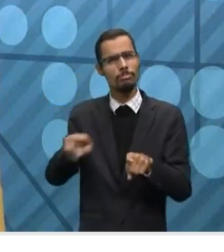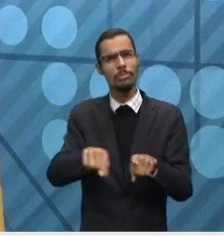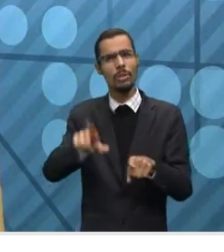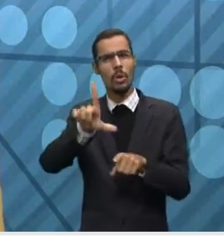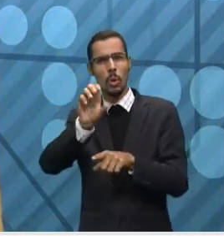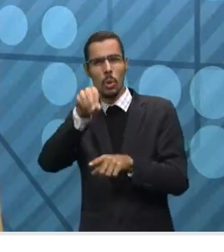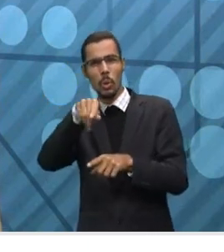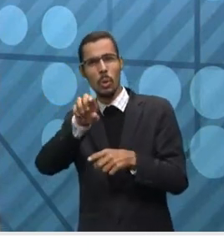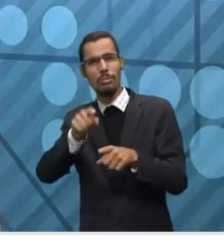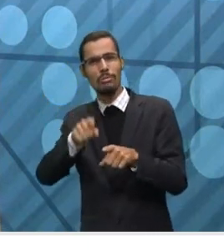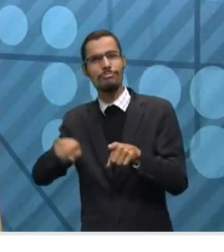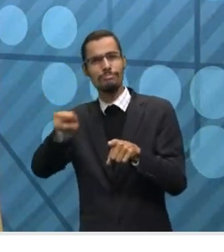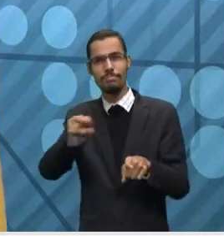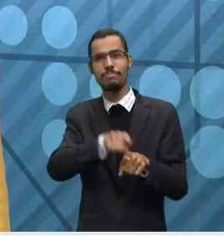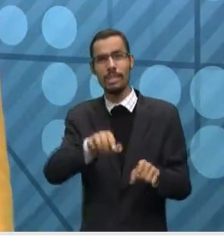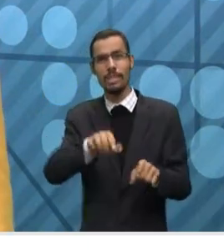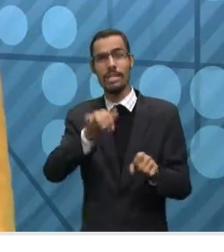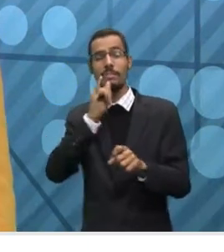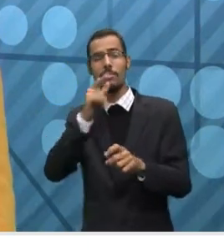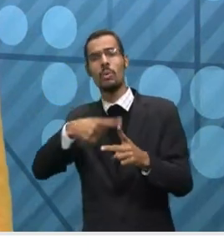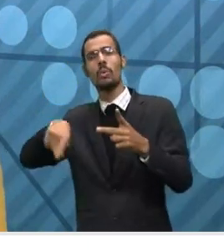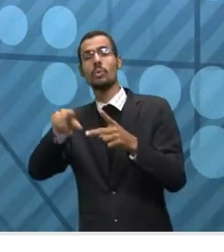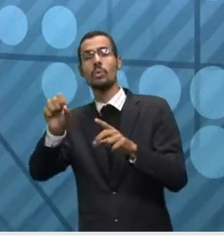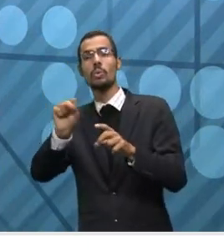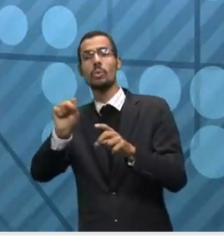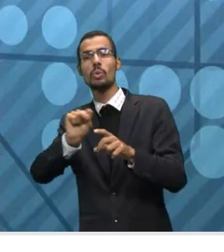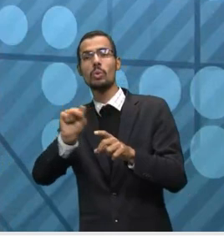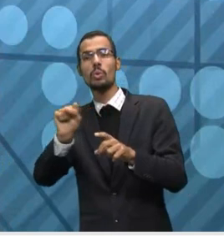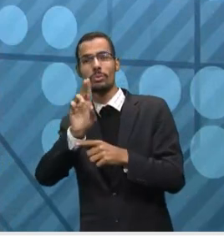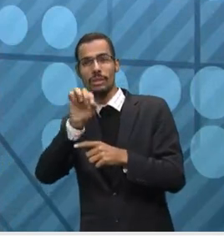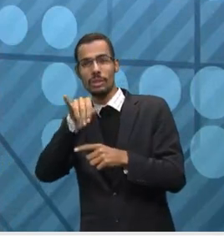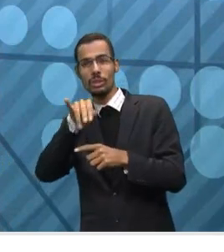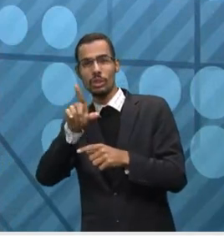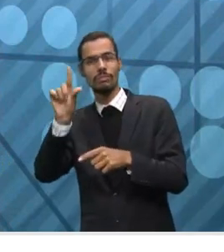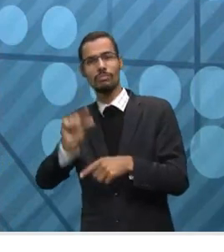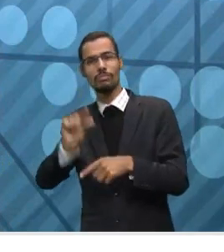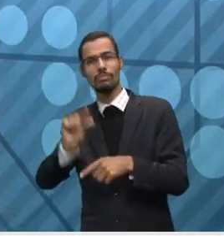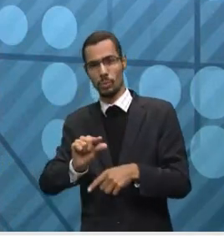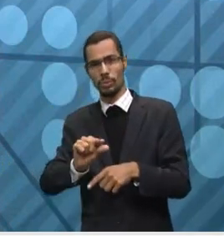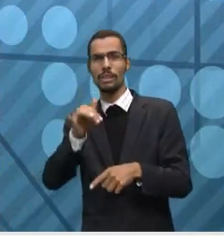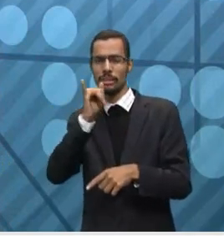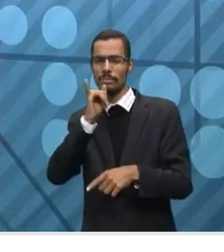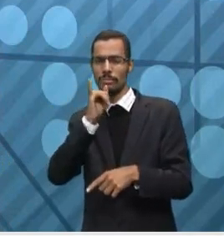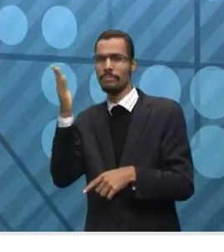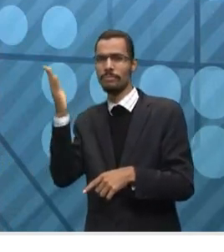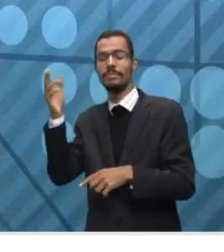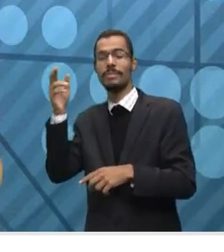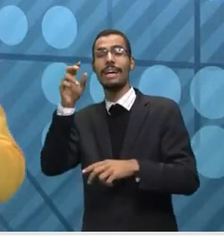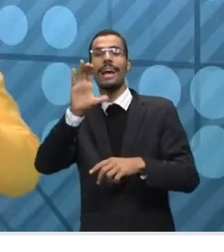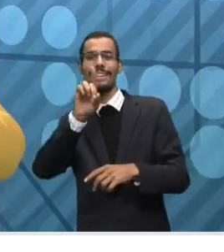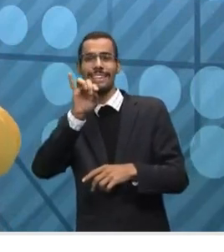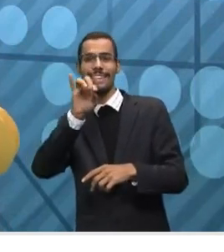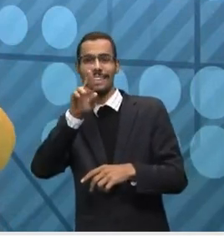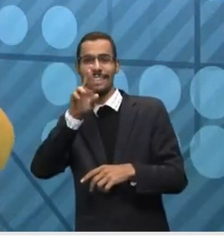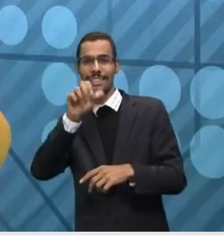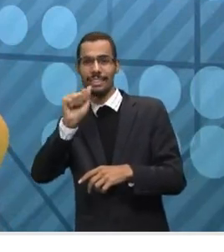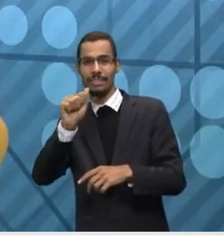E repetido. Enquanto que no substantivo, ele é curto. Então, nós temos aqui cadeira,